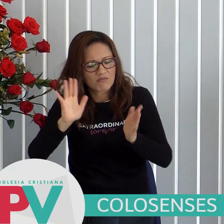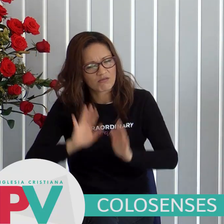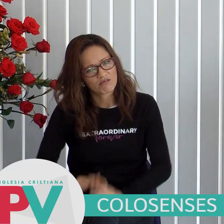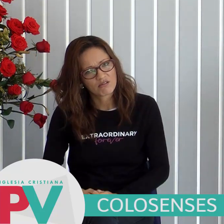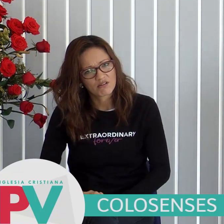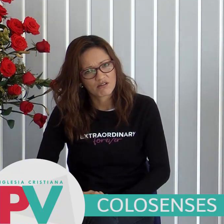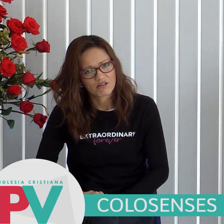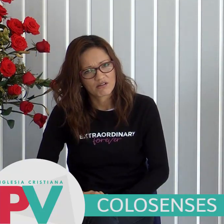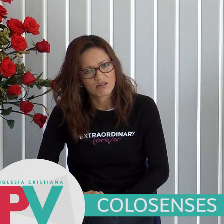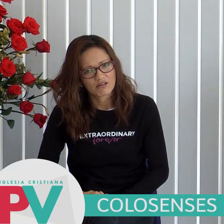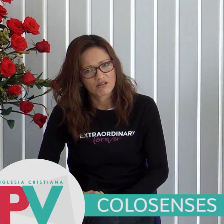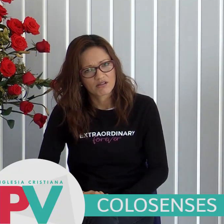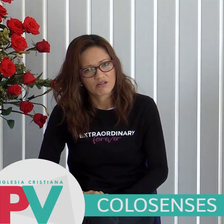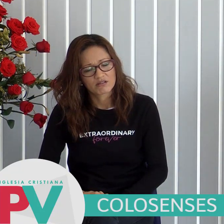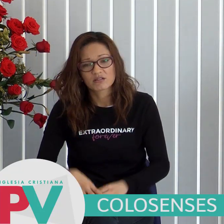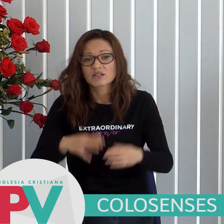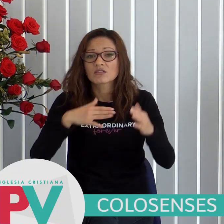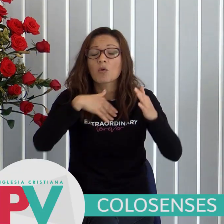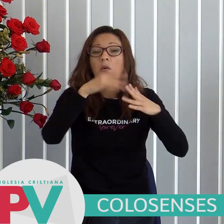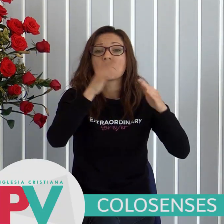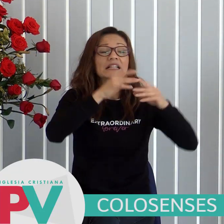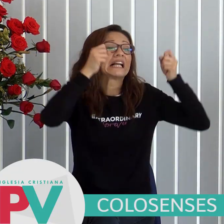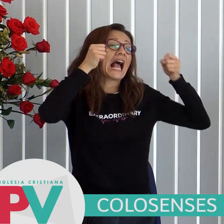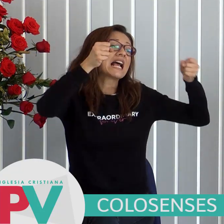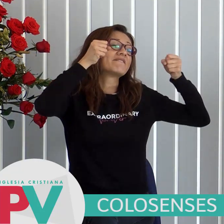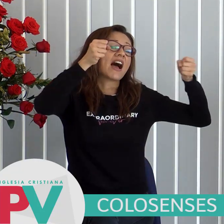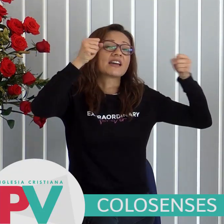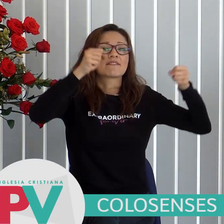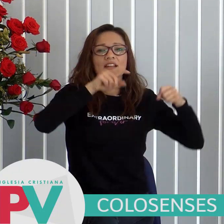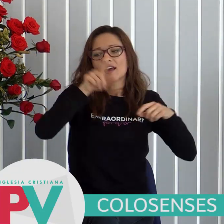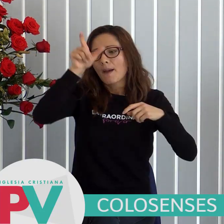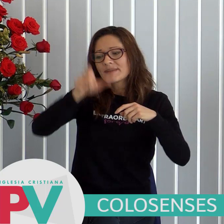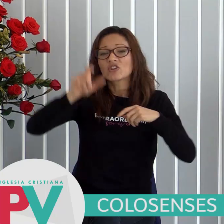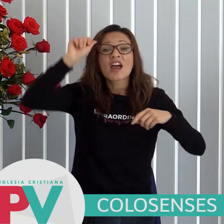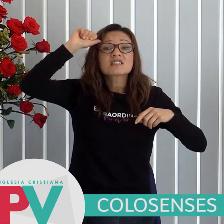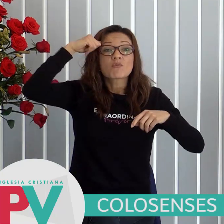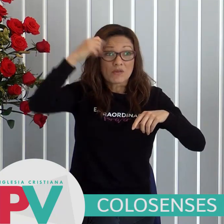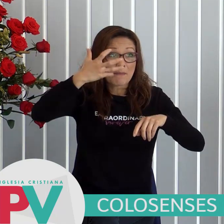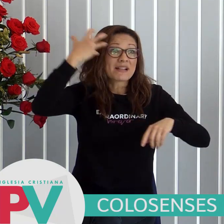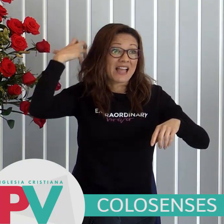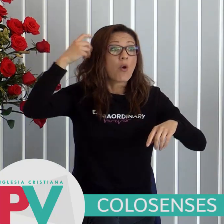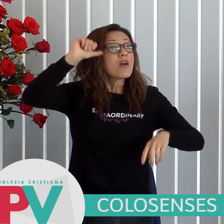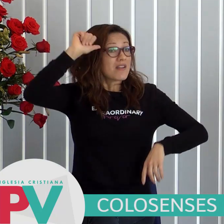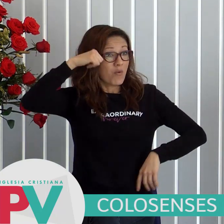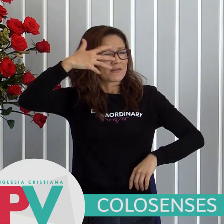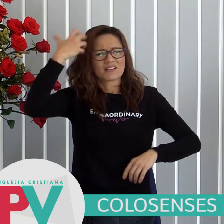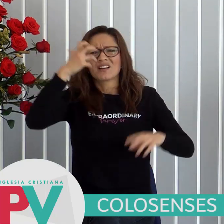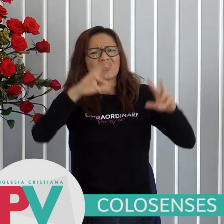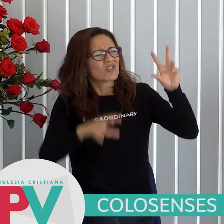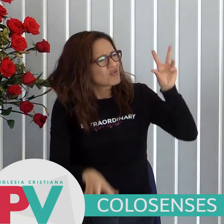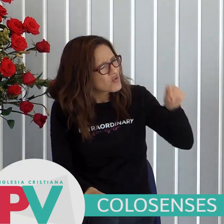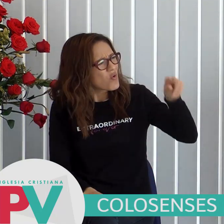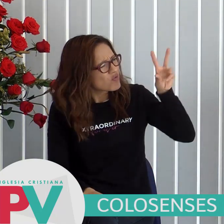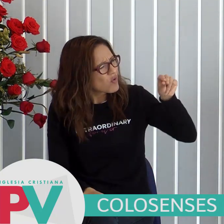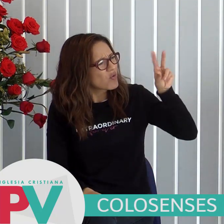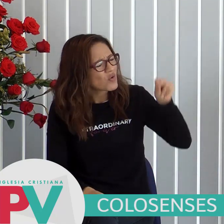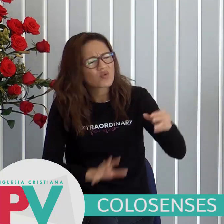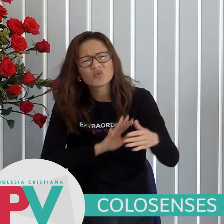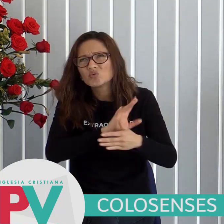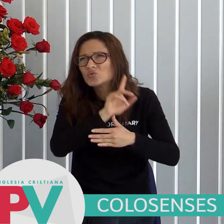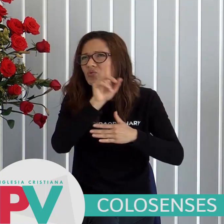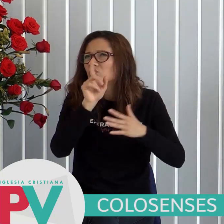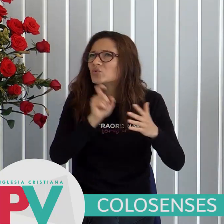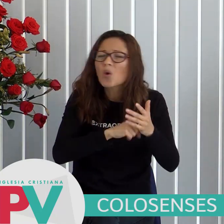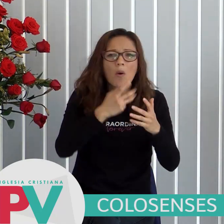mejor dicho, le hacen mejor papel que el diablo, porque le hacen a la persona recordar todo el pasado. No. Todo el